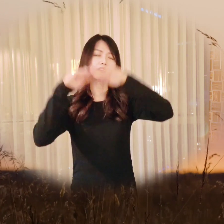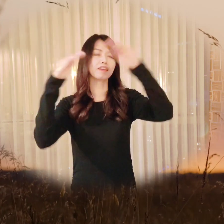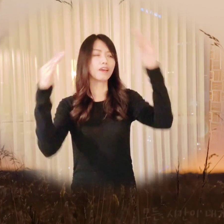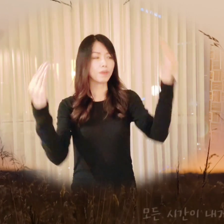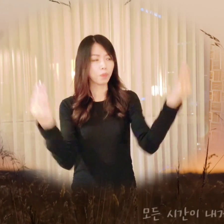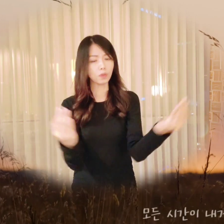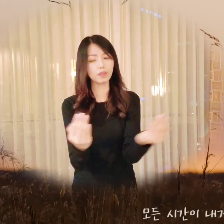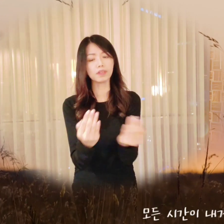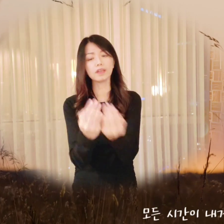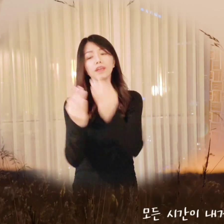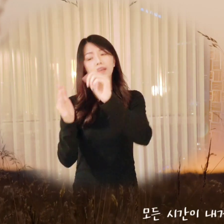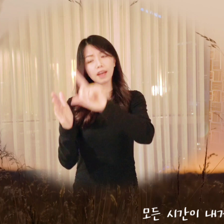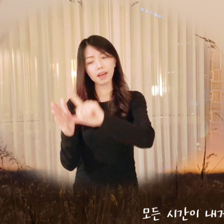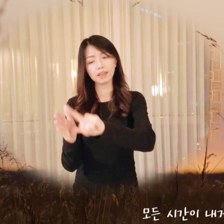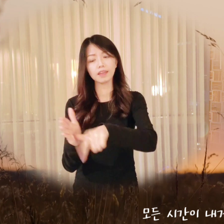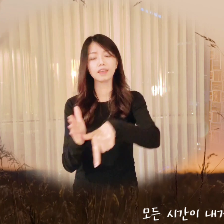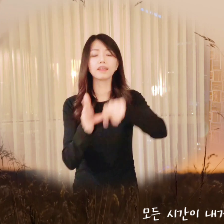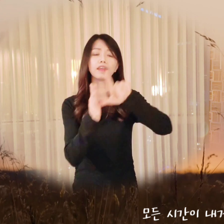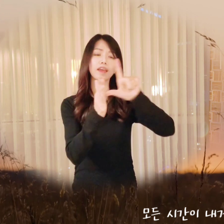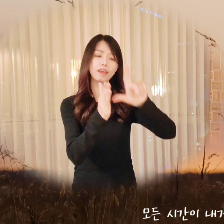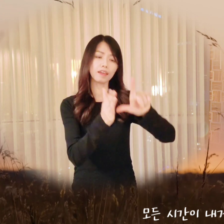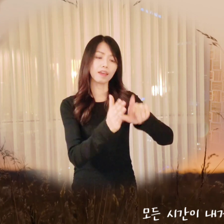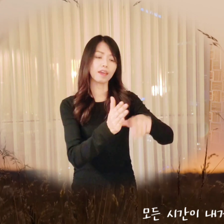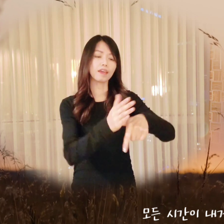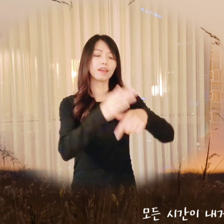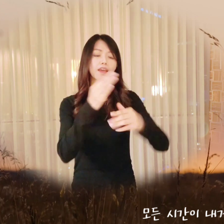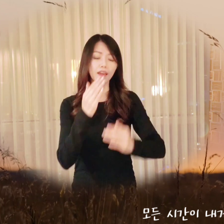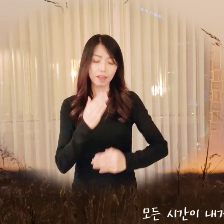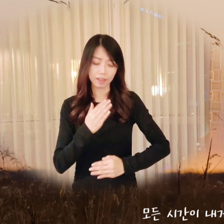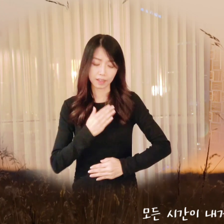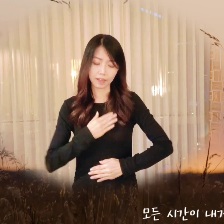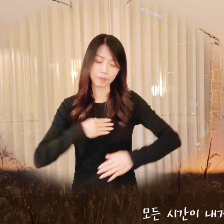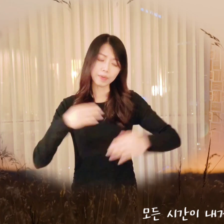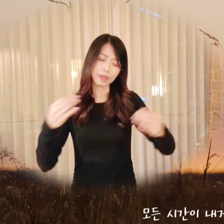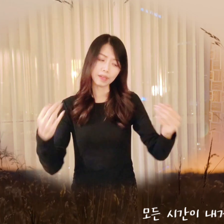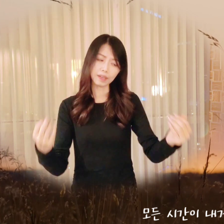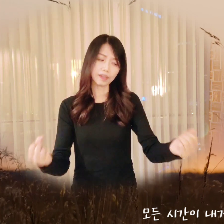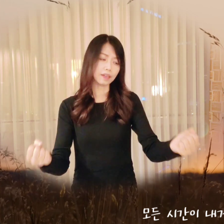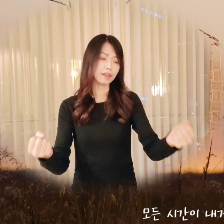걸어가는 모든 시간이 내게